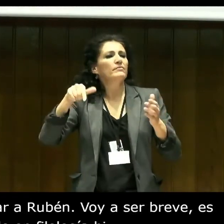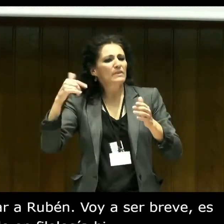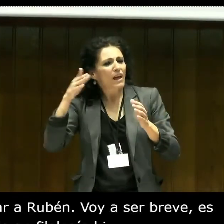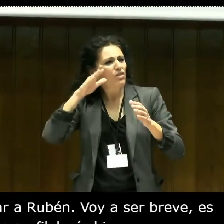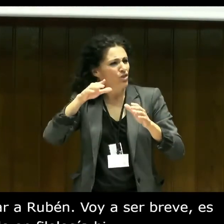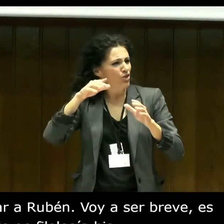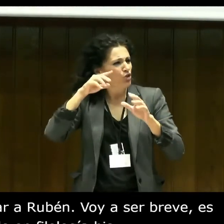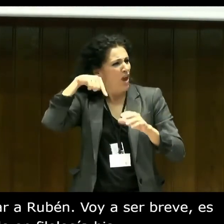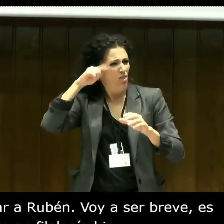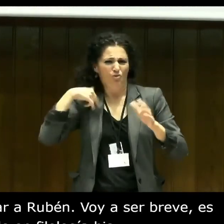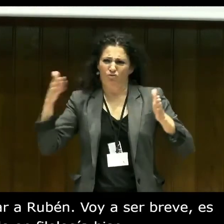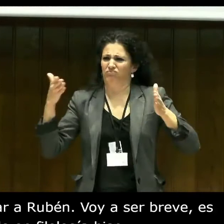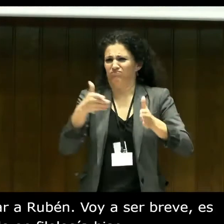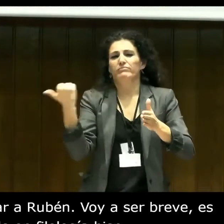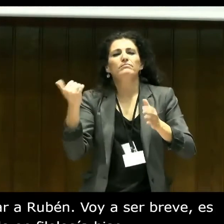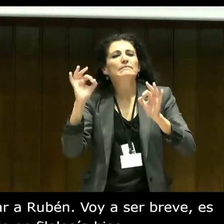Murcia.